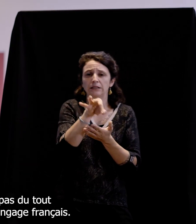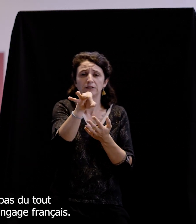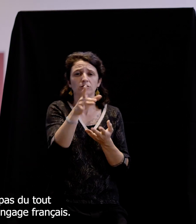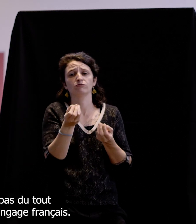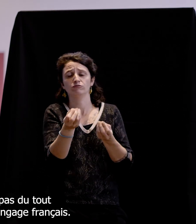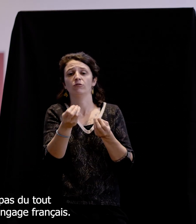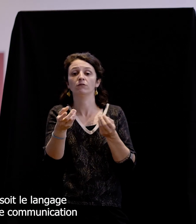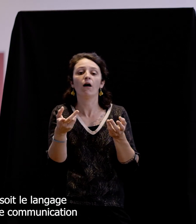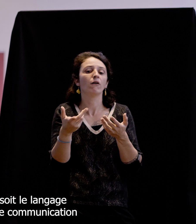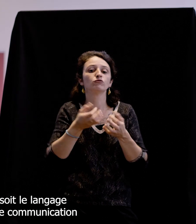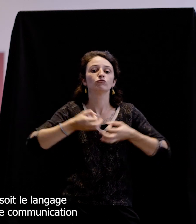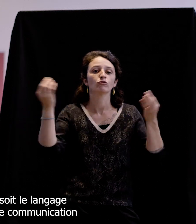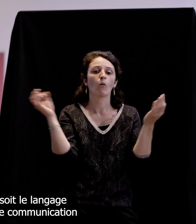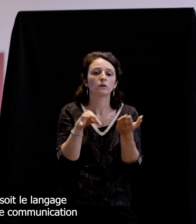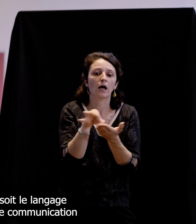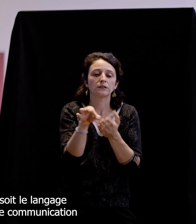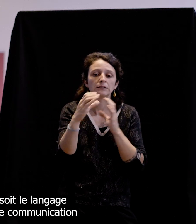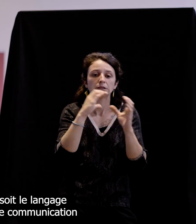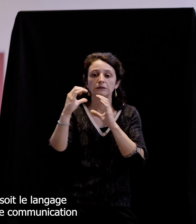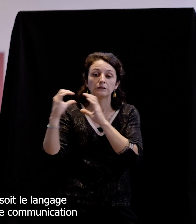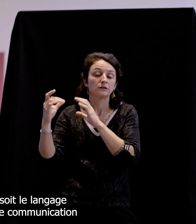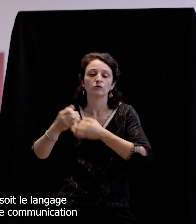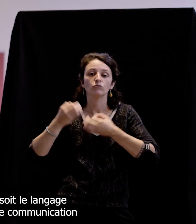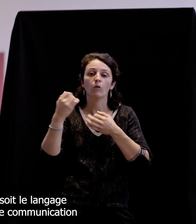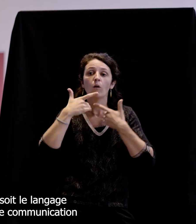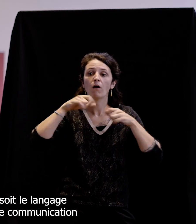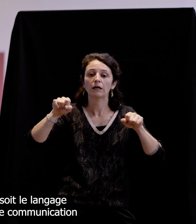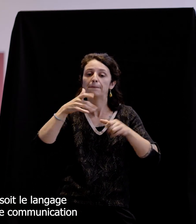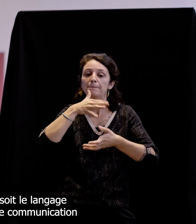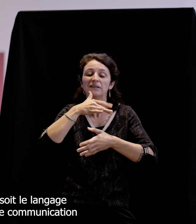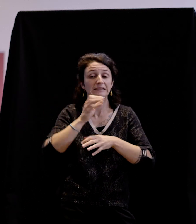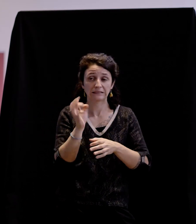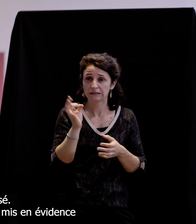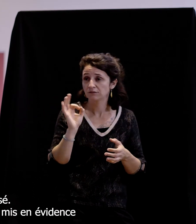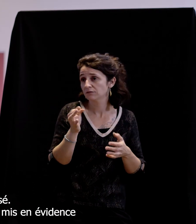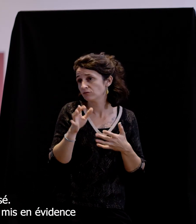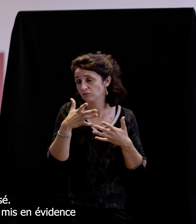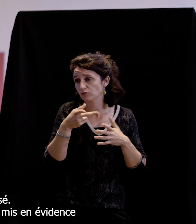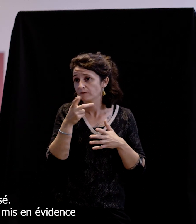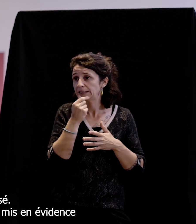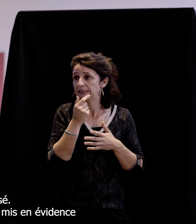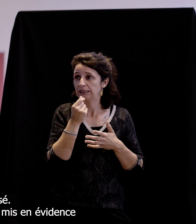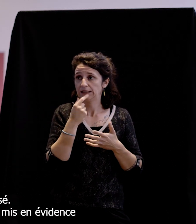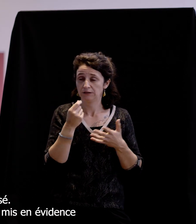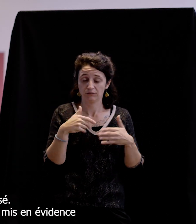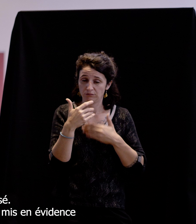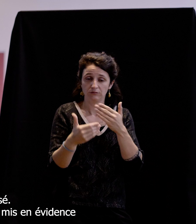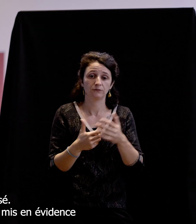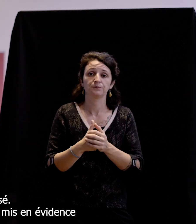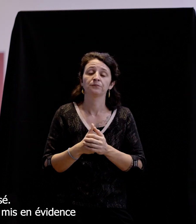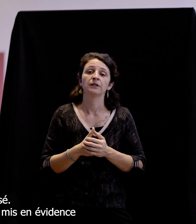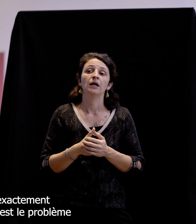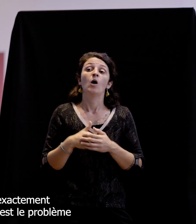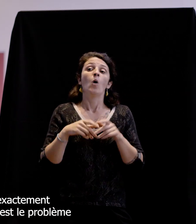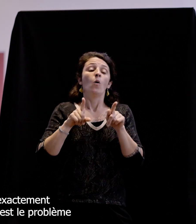du langage français, si on veut que ça soit le langage français, le moyen de communication favorisé. Ensuite, ce qui a été